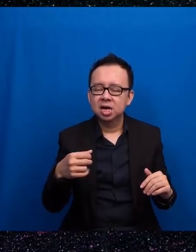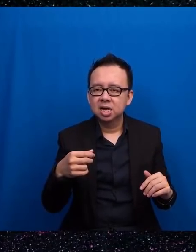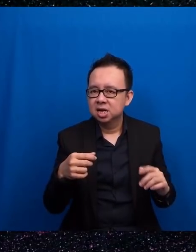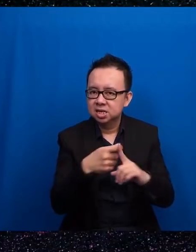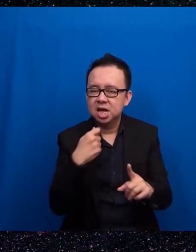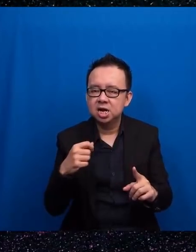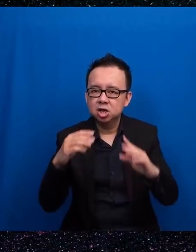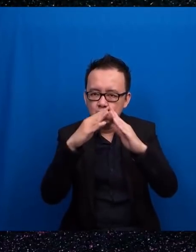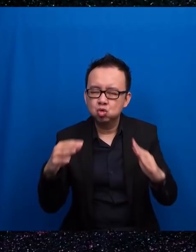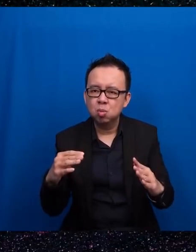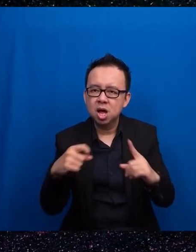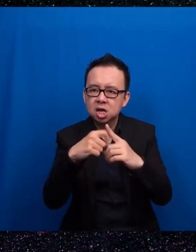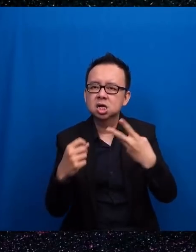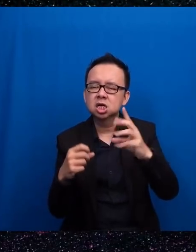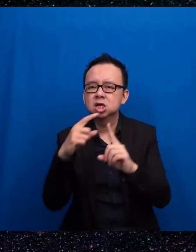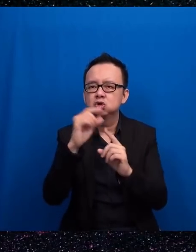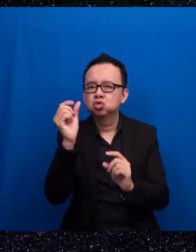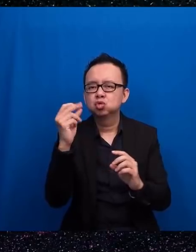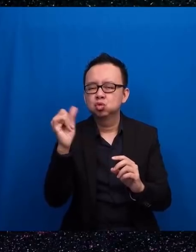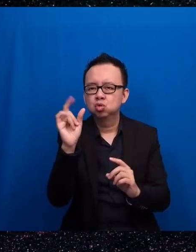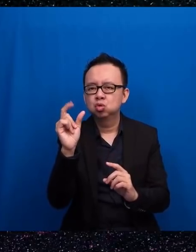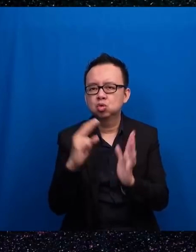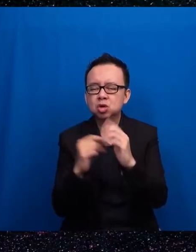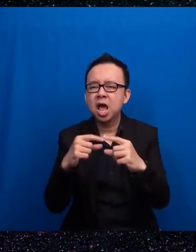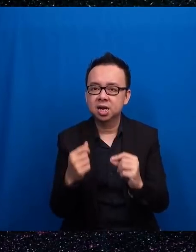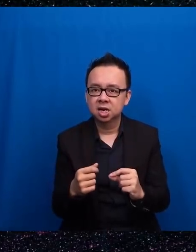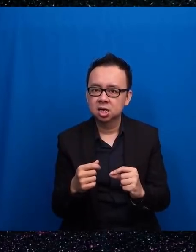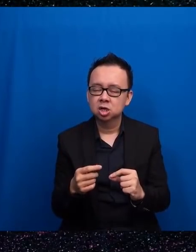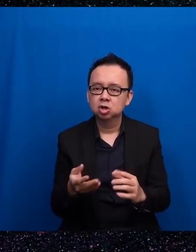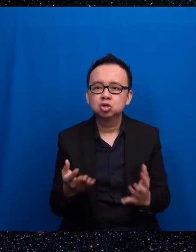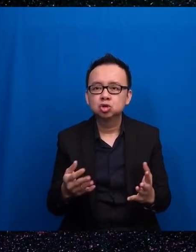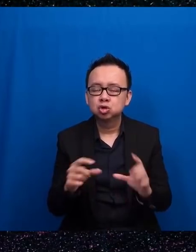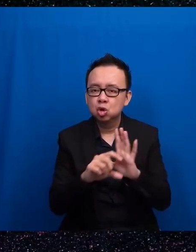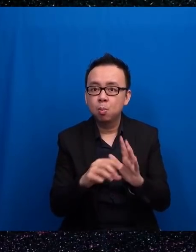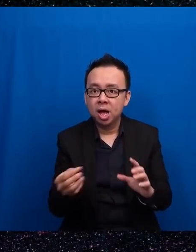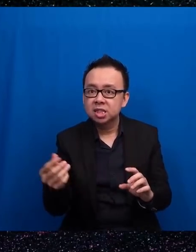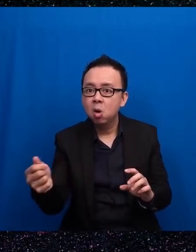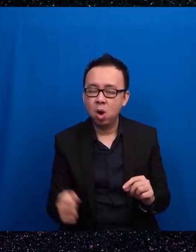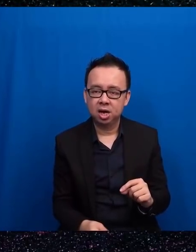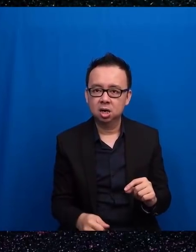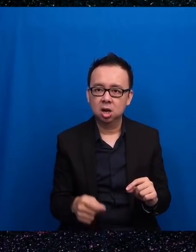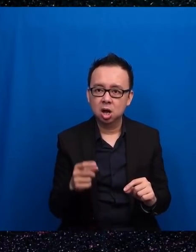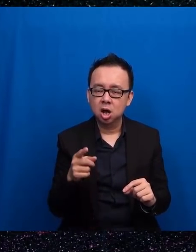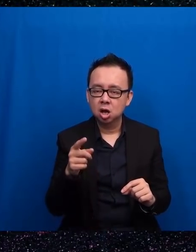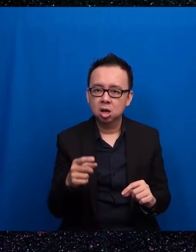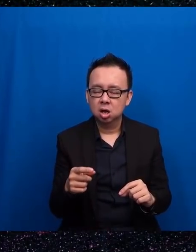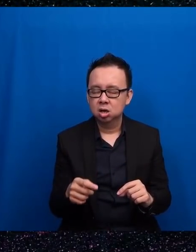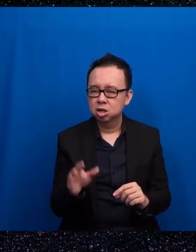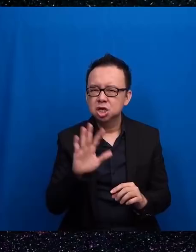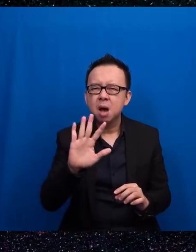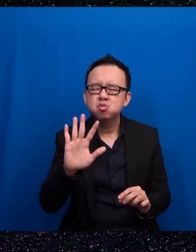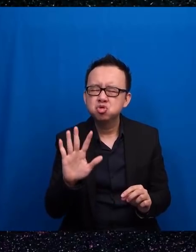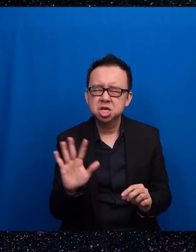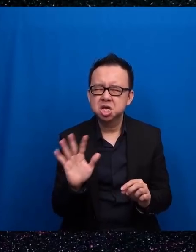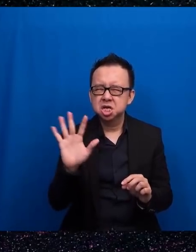dan berkata, ini rumah warisan. Coba tawar. Itu orang bisa marah, tersinggung lagi. Mana ada papanya for